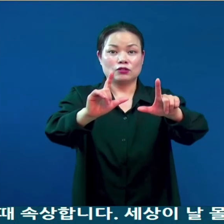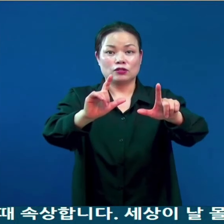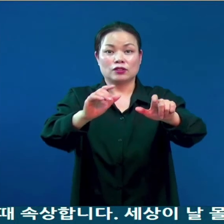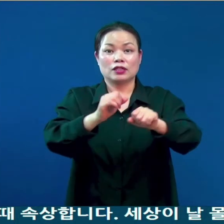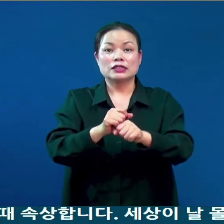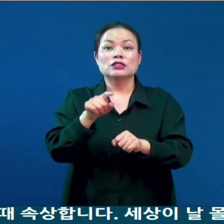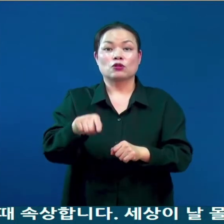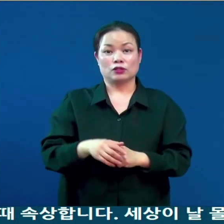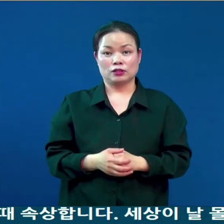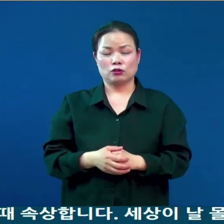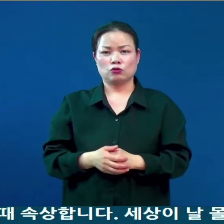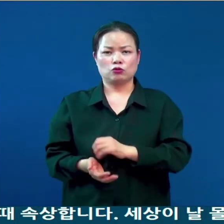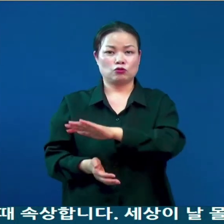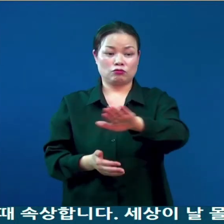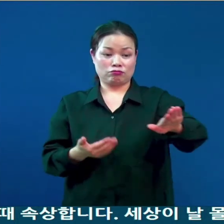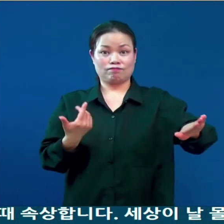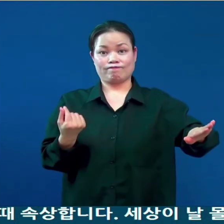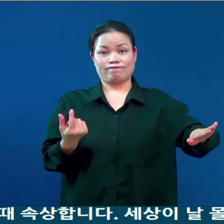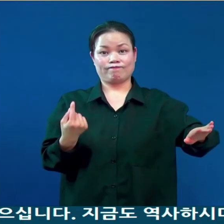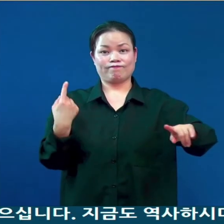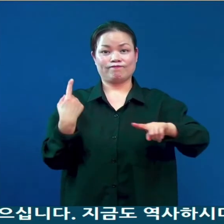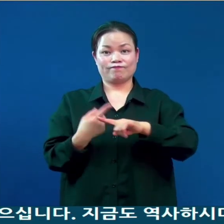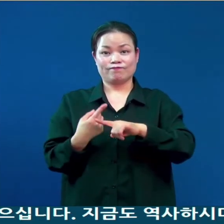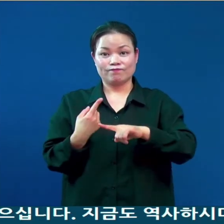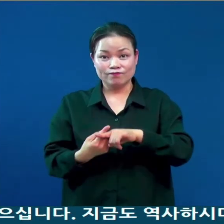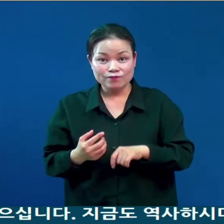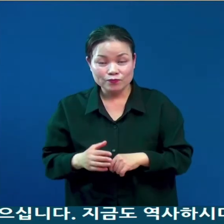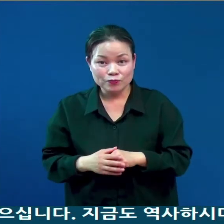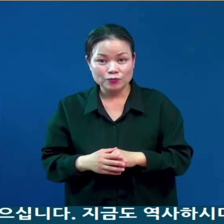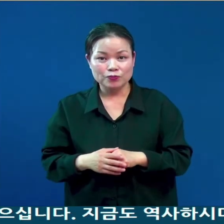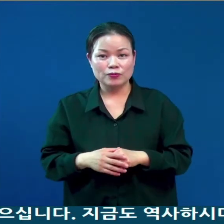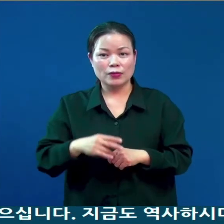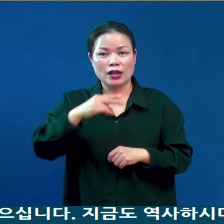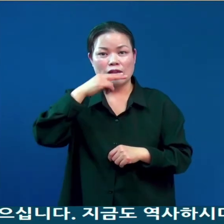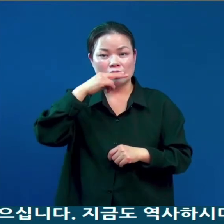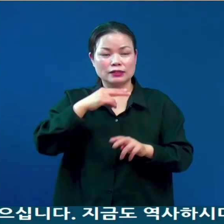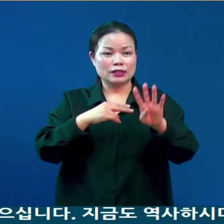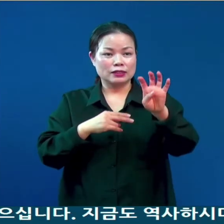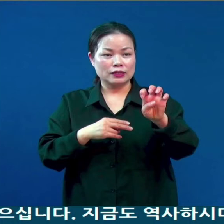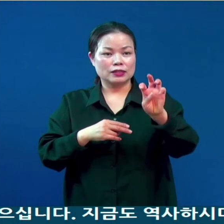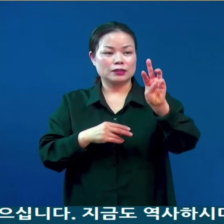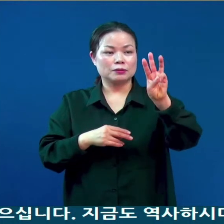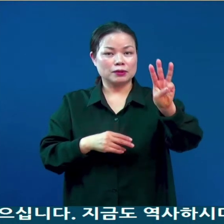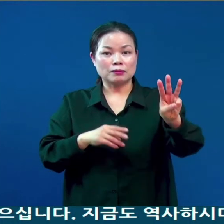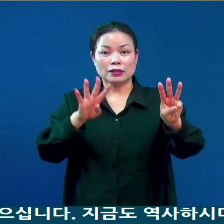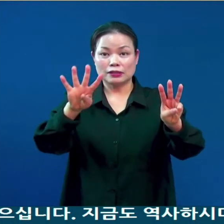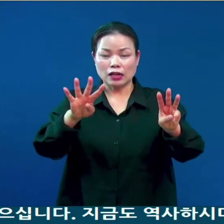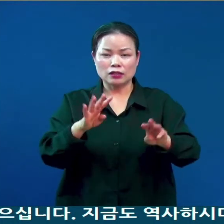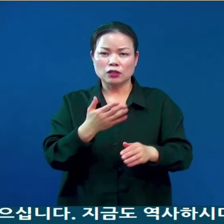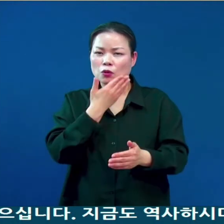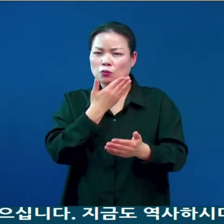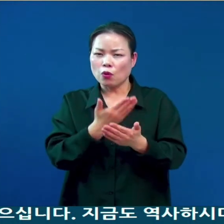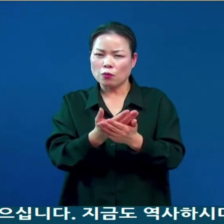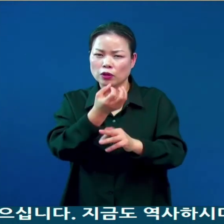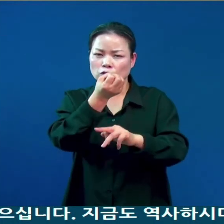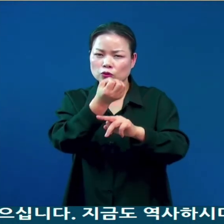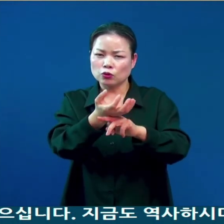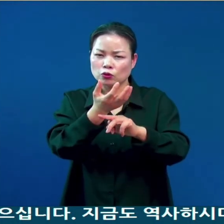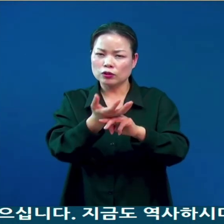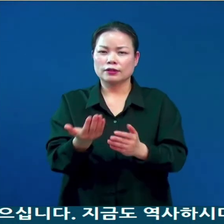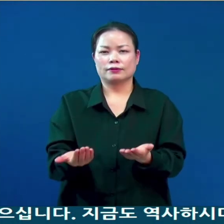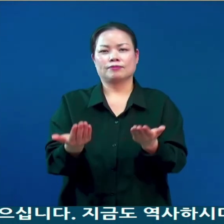그런데 이것은 우리에게도 마찬가지라는 것이죠. 이사야서 43장 4절에 내가 너를 보배롭고 존귀하게